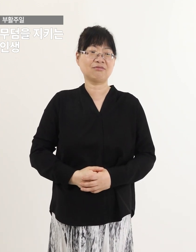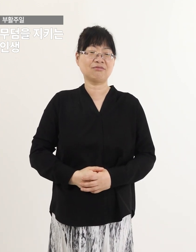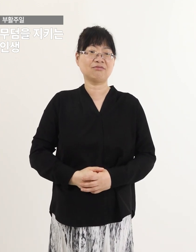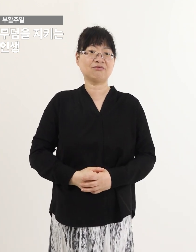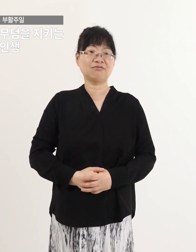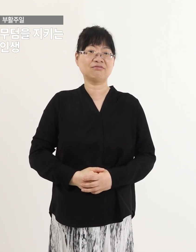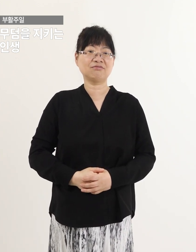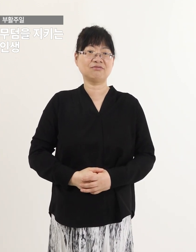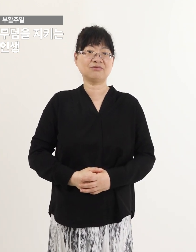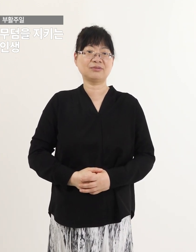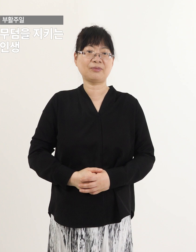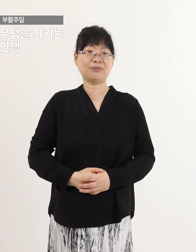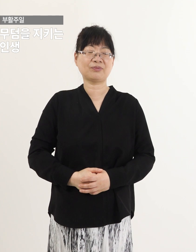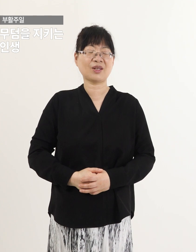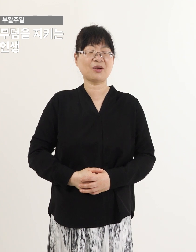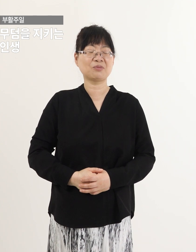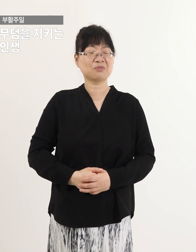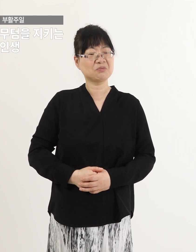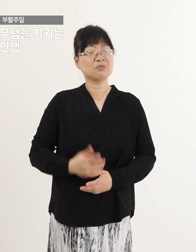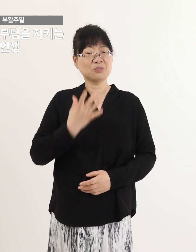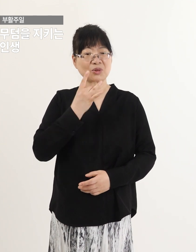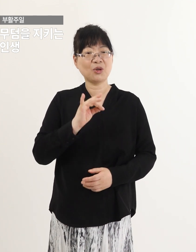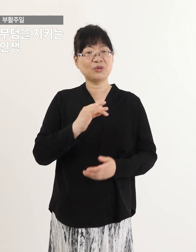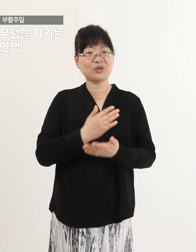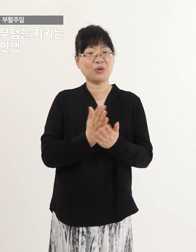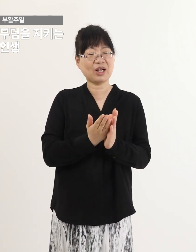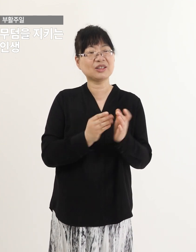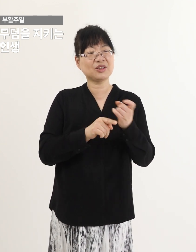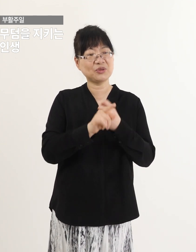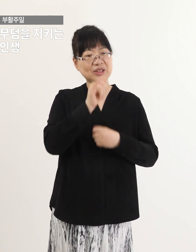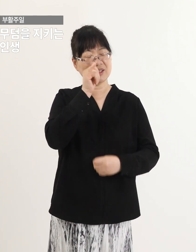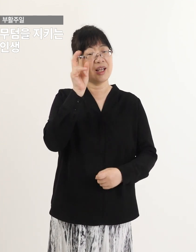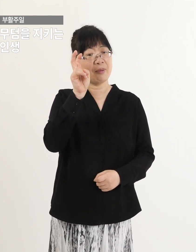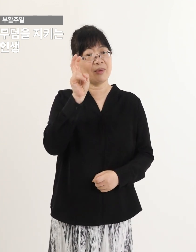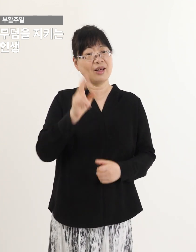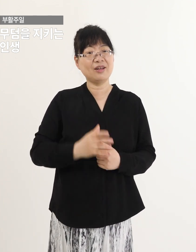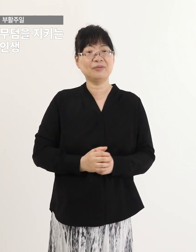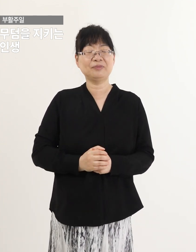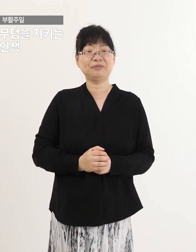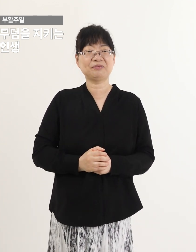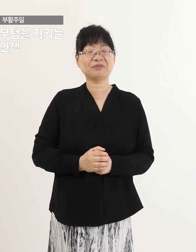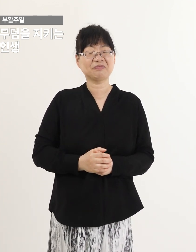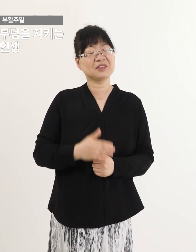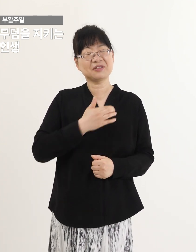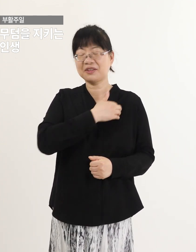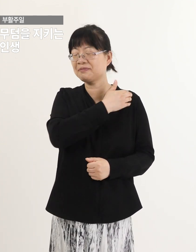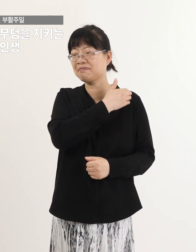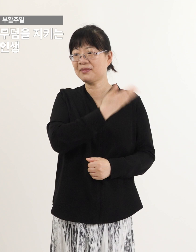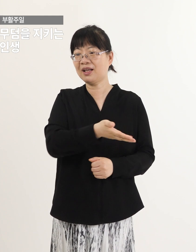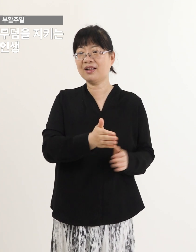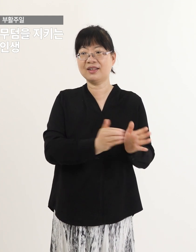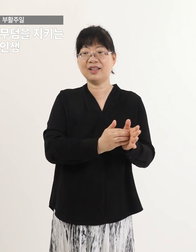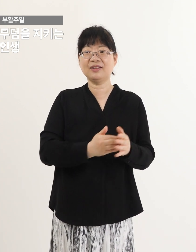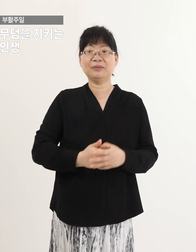없었던 거예요. 뭐 여러 가지 이유가 또 있었겠죠, 나름대로. 그냥 모르는 척하고 말았는데,